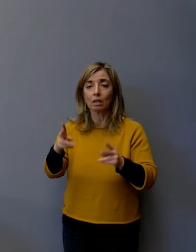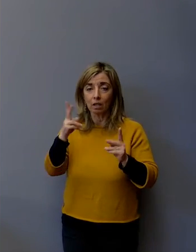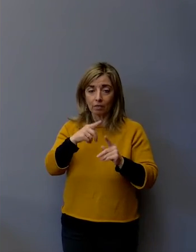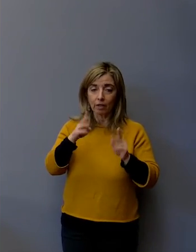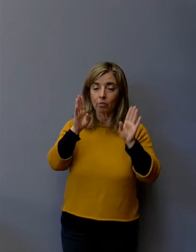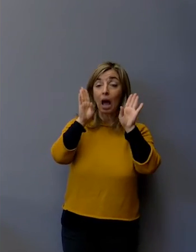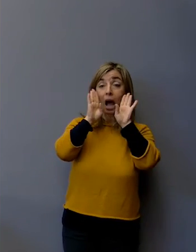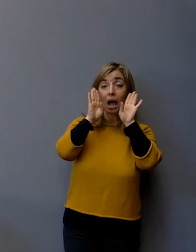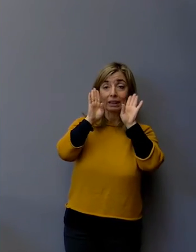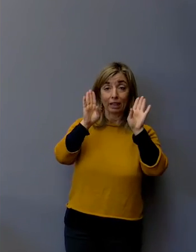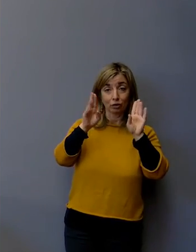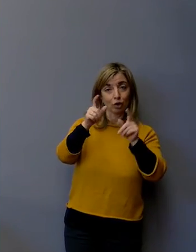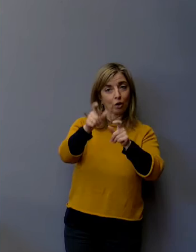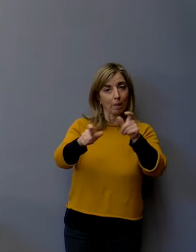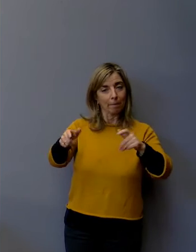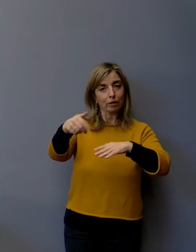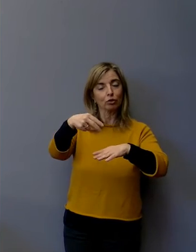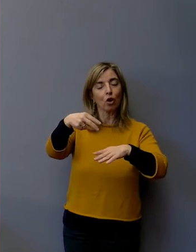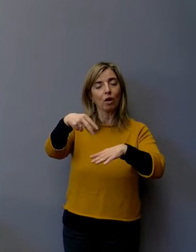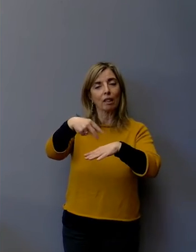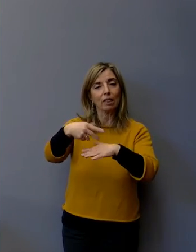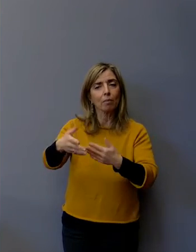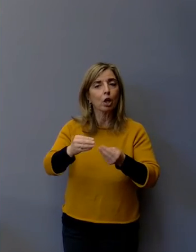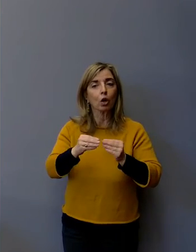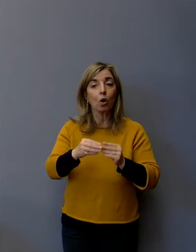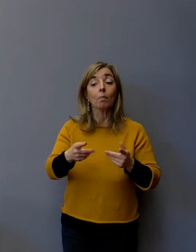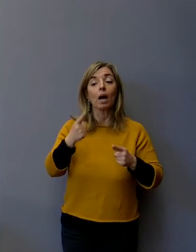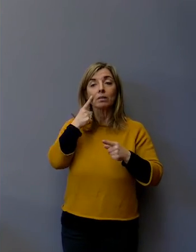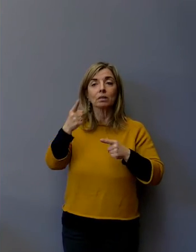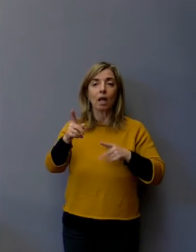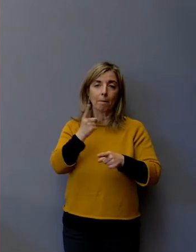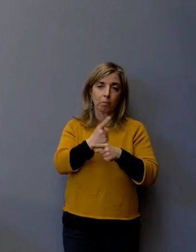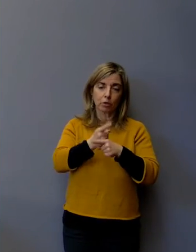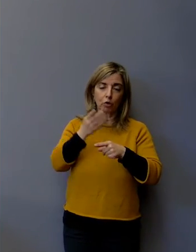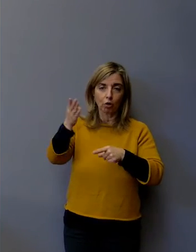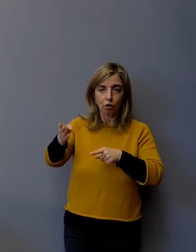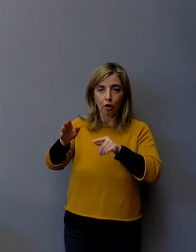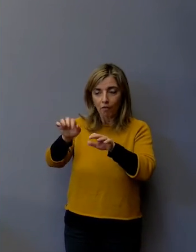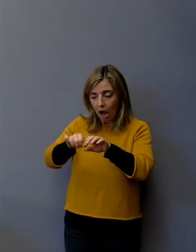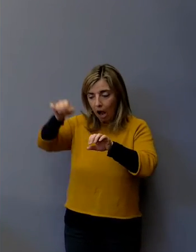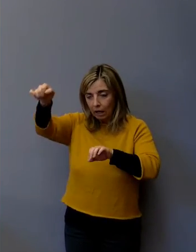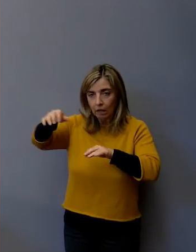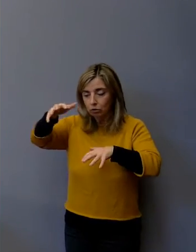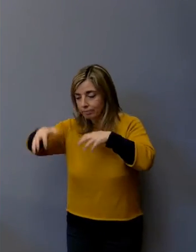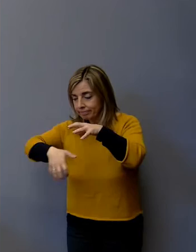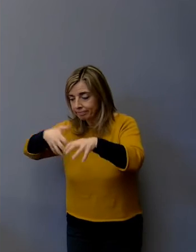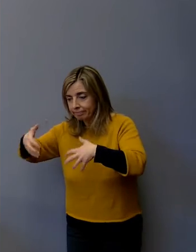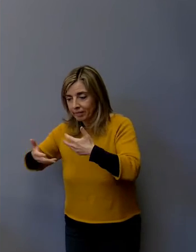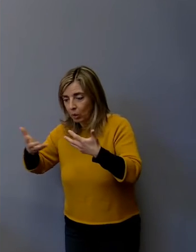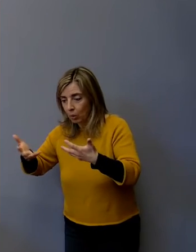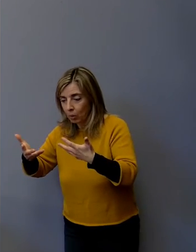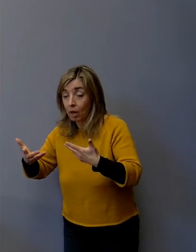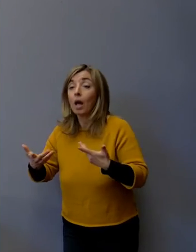nei cassonetti questi birbanti che altro non sa non hanno da fare durante la giornata che andare a rovistare nei cassonetti e quindi giusto è giusto